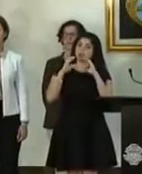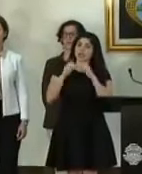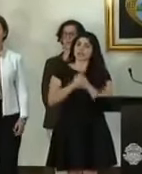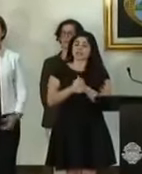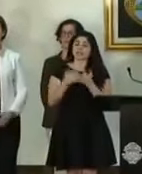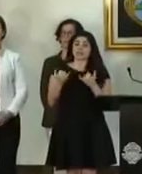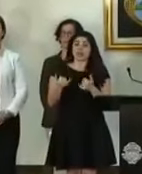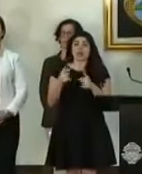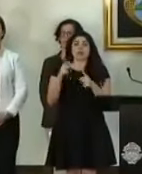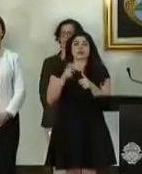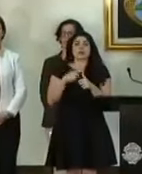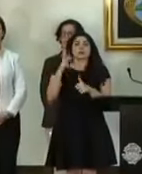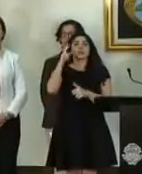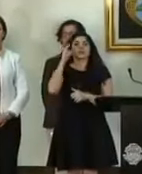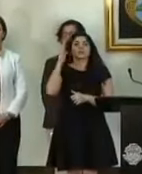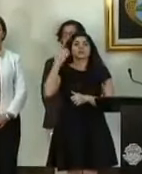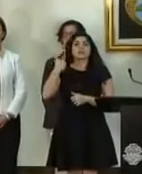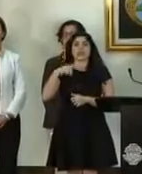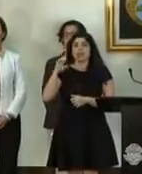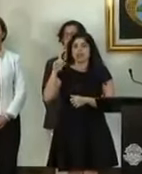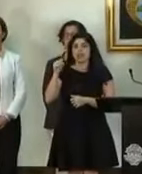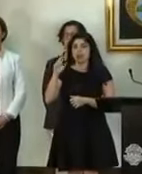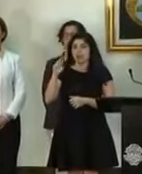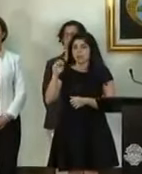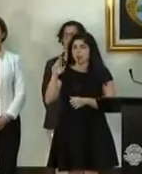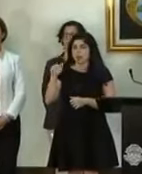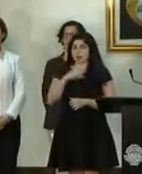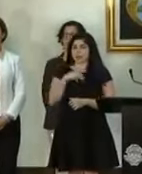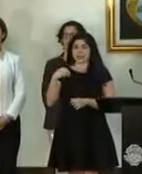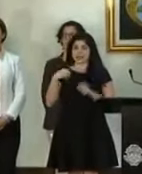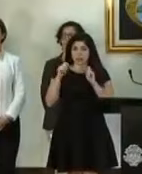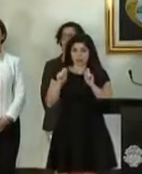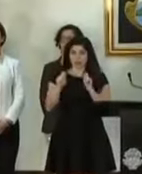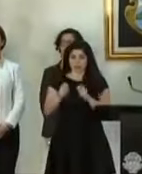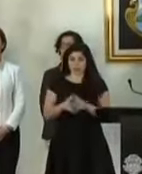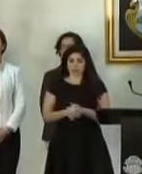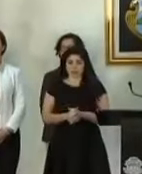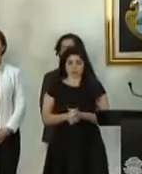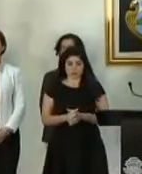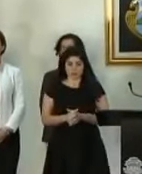a escuchar el mensaje del señor Edgar Mora, ministro de Educación.